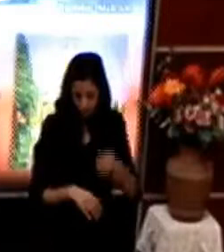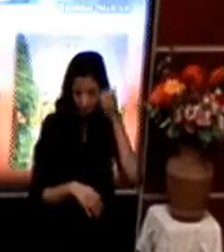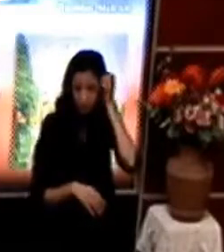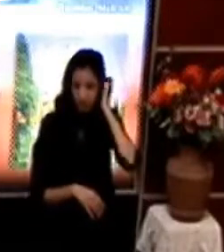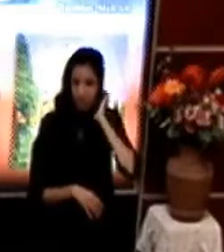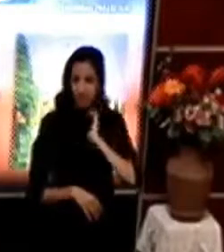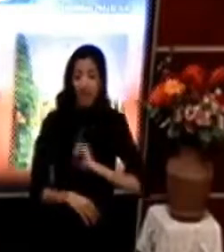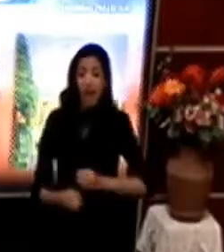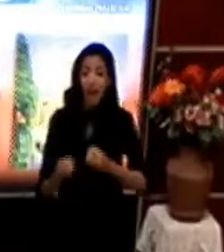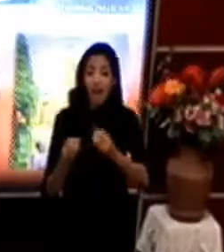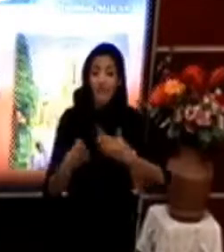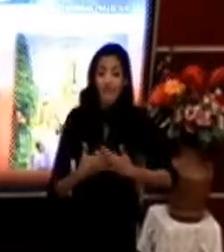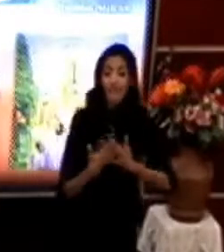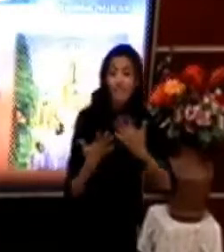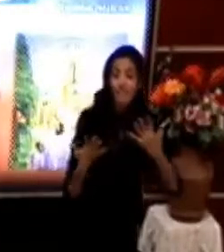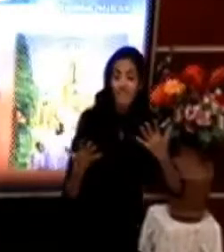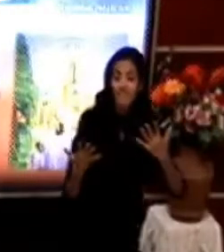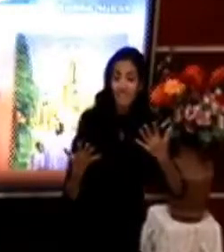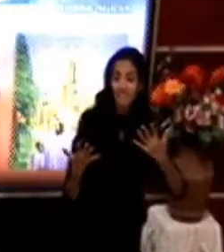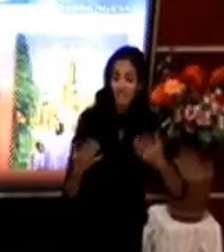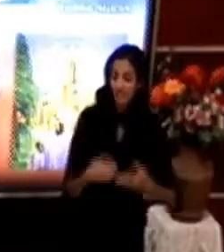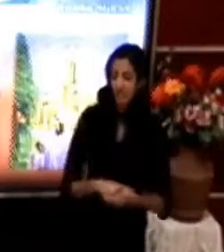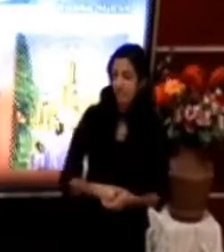Buenas, feliz sábado.